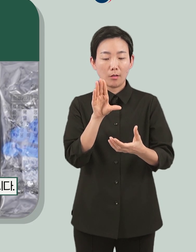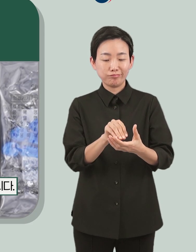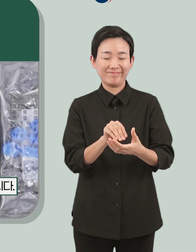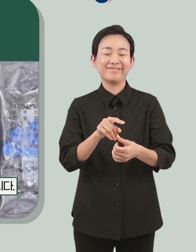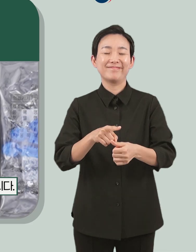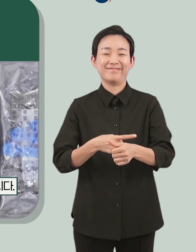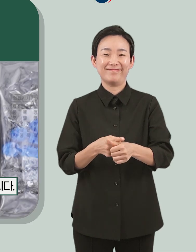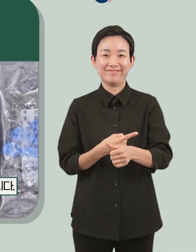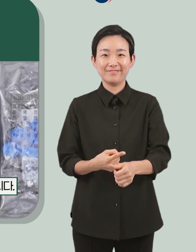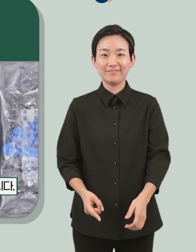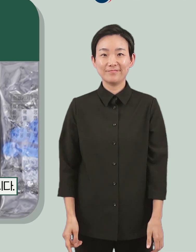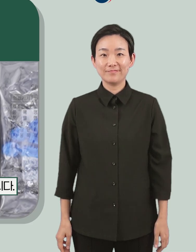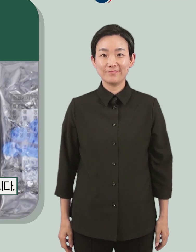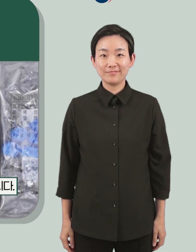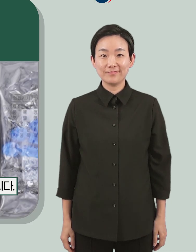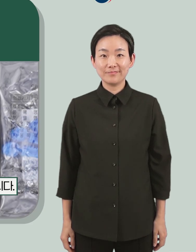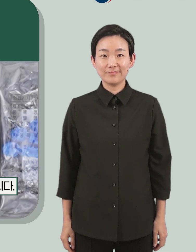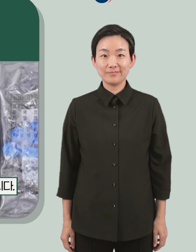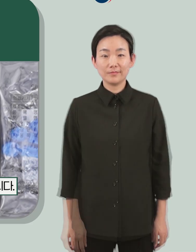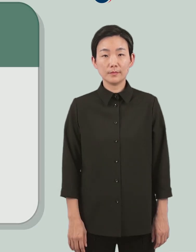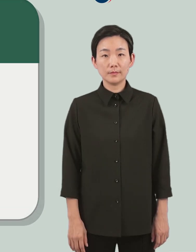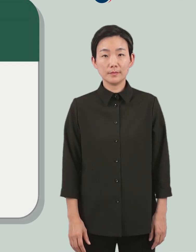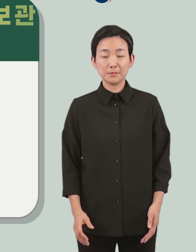측정기 전원이 자동으로 꺼집니다.